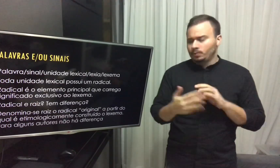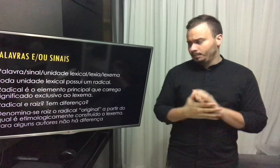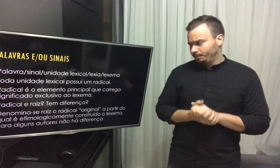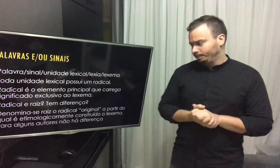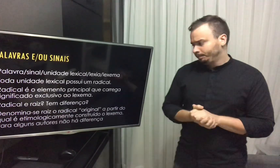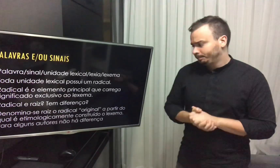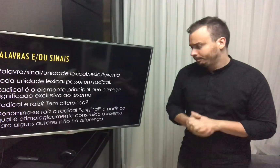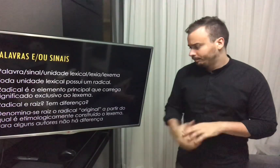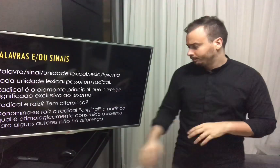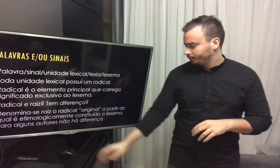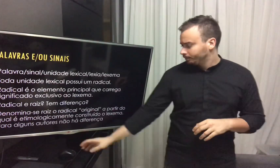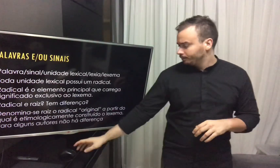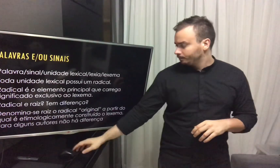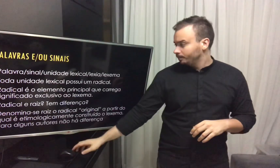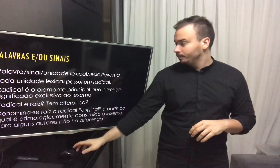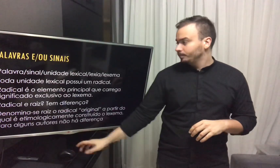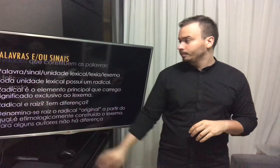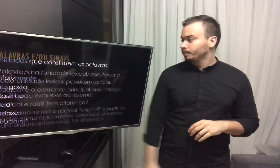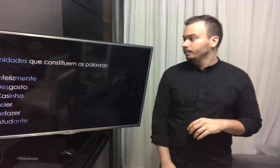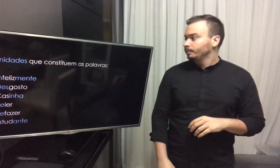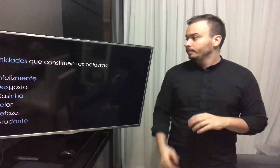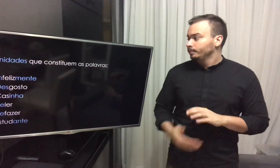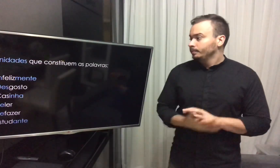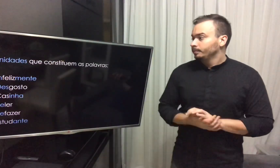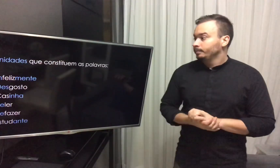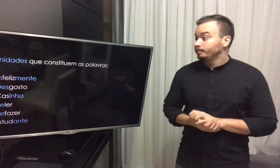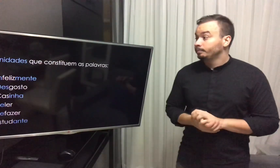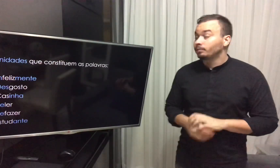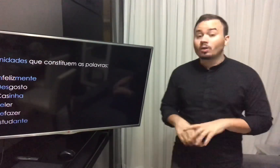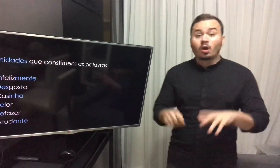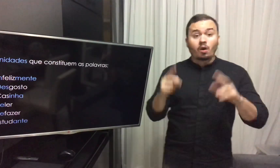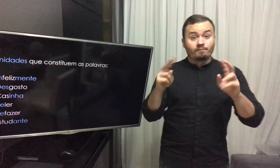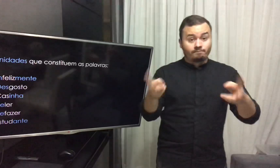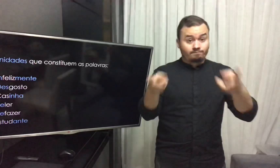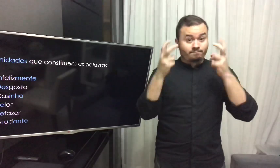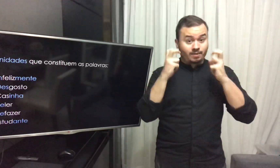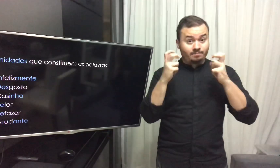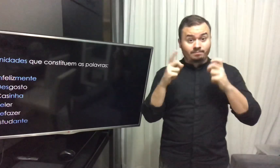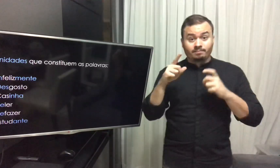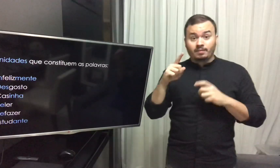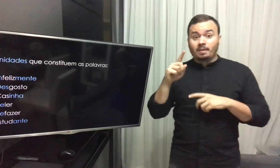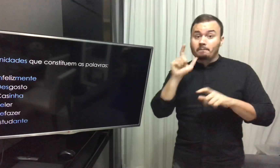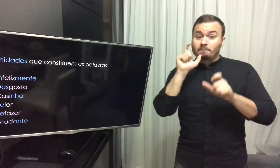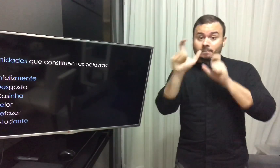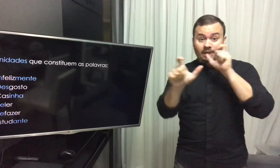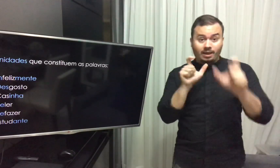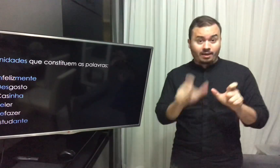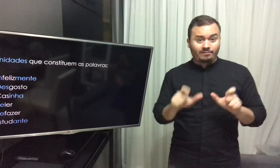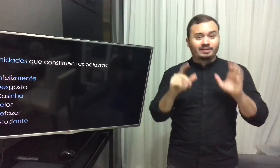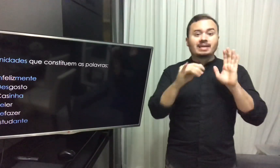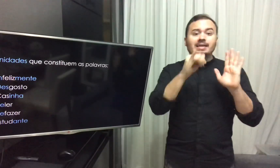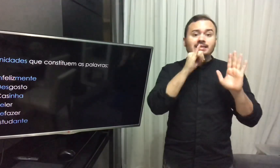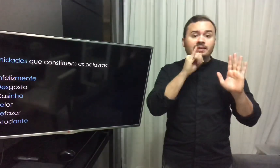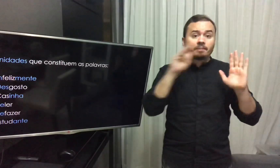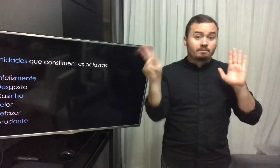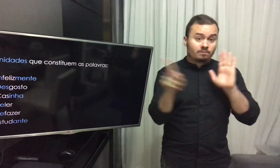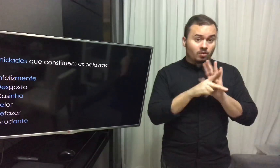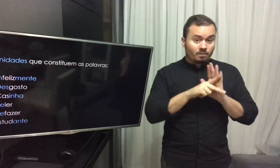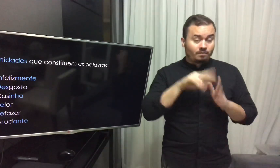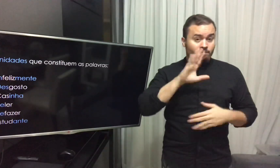conceitos muito próximos ou até a mesma coisa. Vejam só alguns exemplos